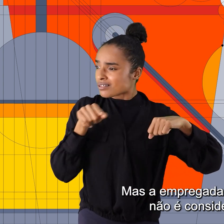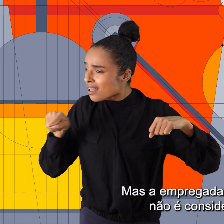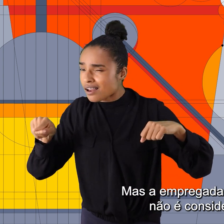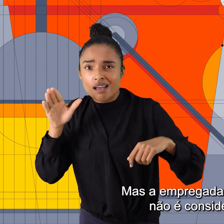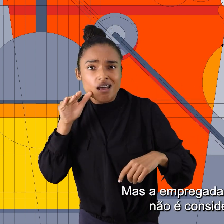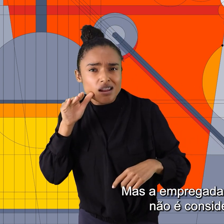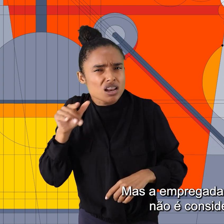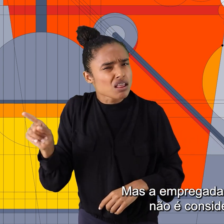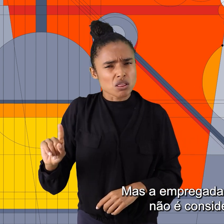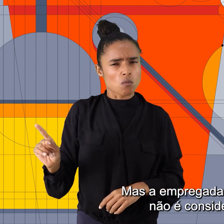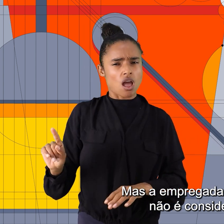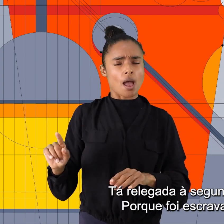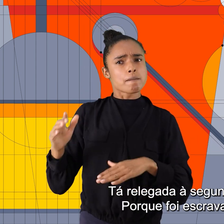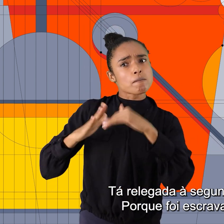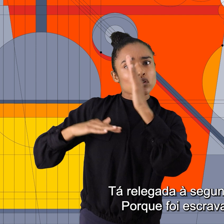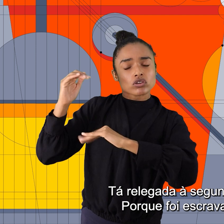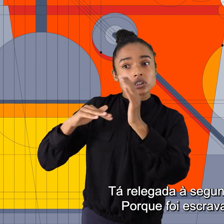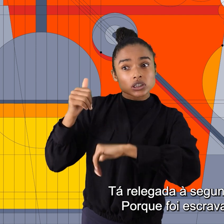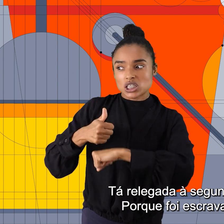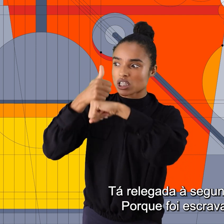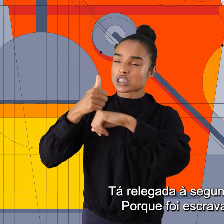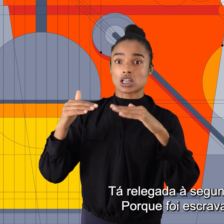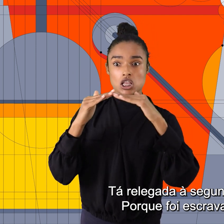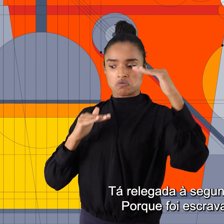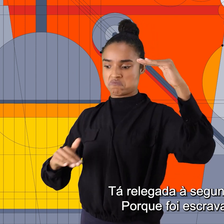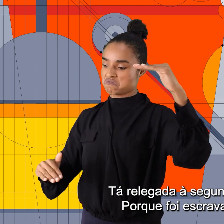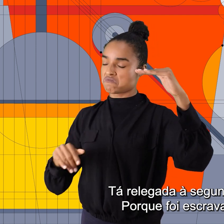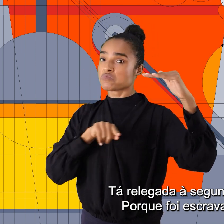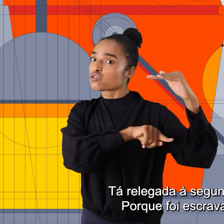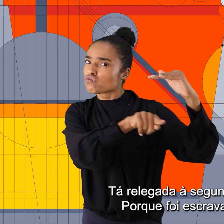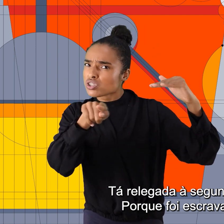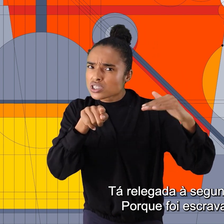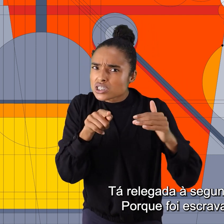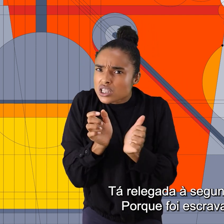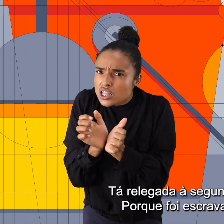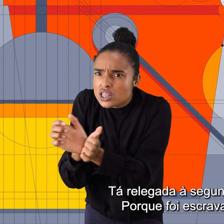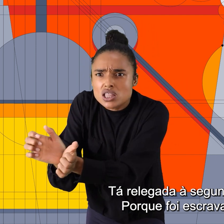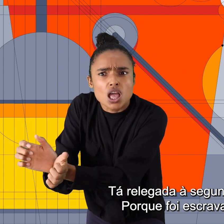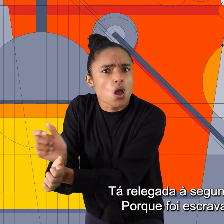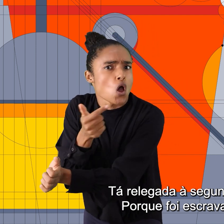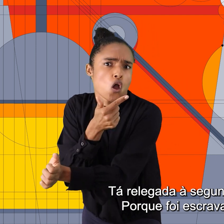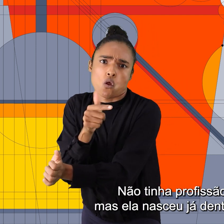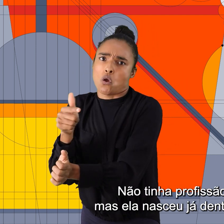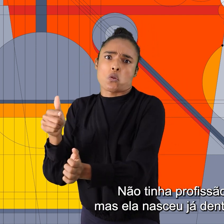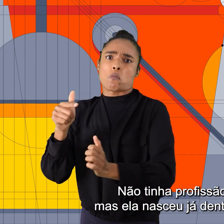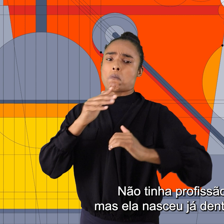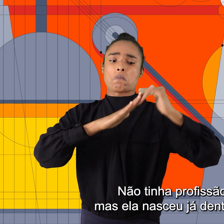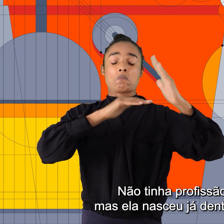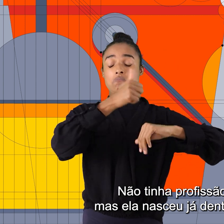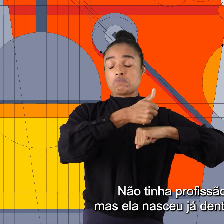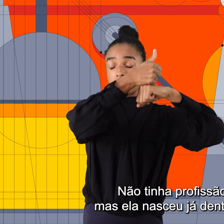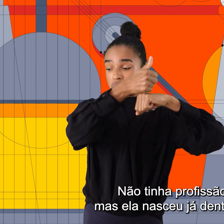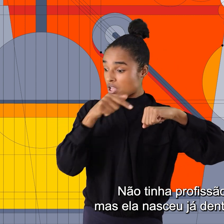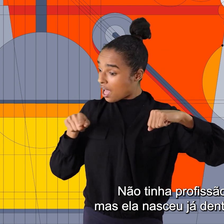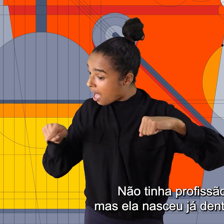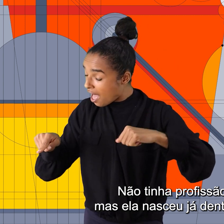Mas a empregada doméstica não é considerada. Está relevada à segunda categoria, porque foi escrava de vocês. Não tinha